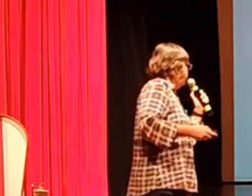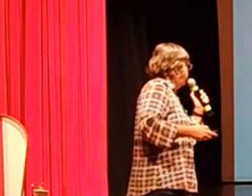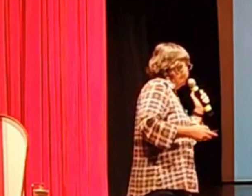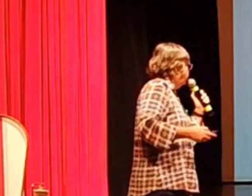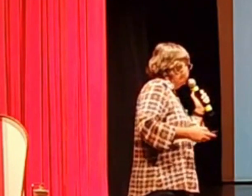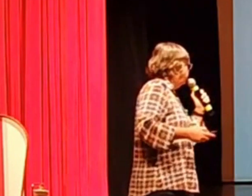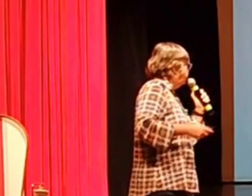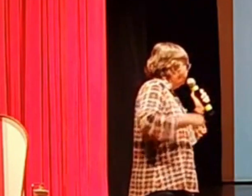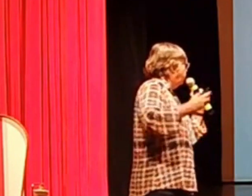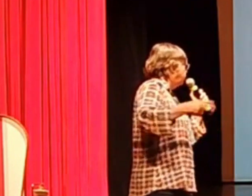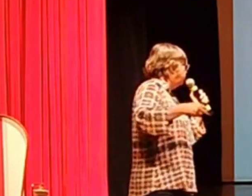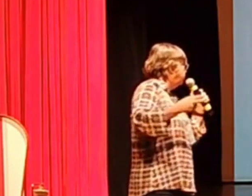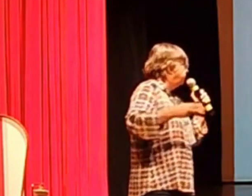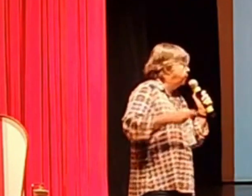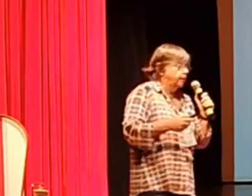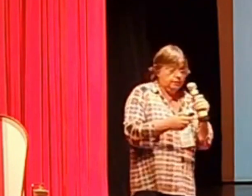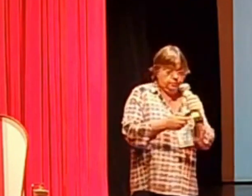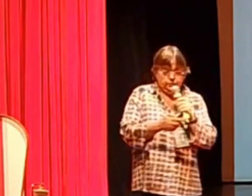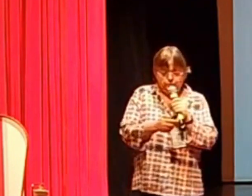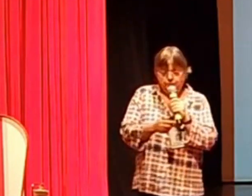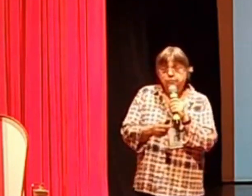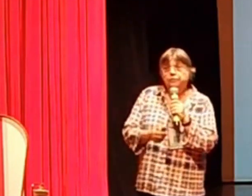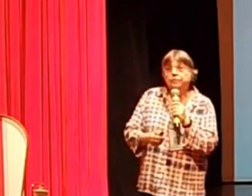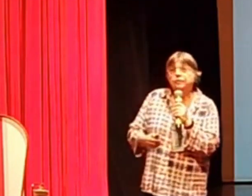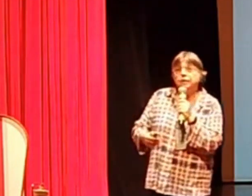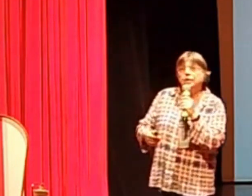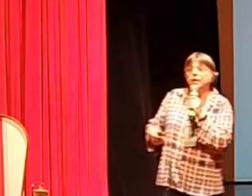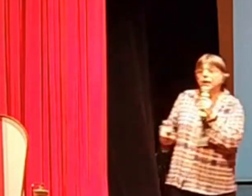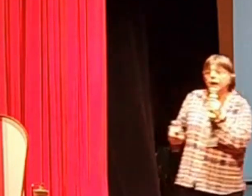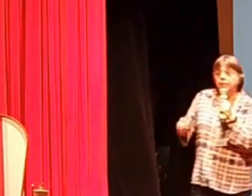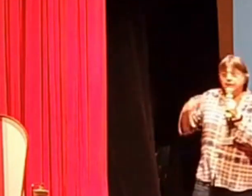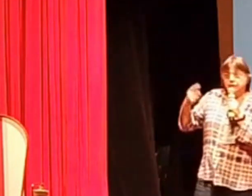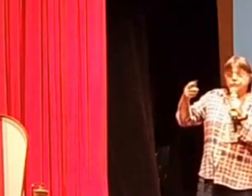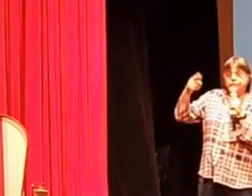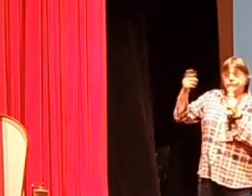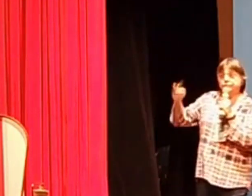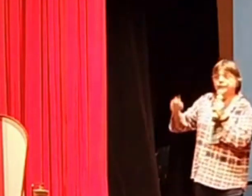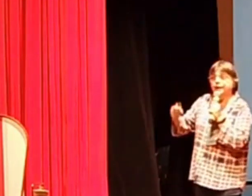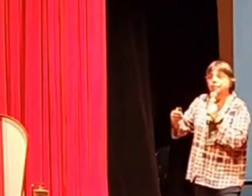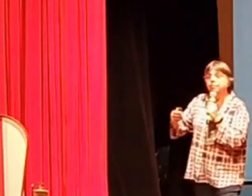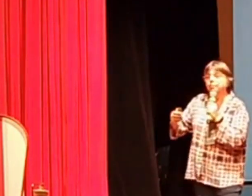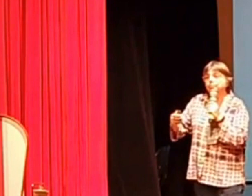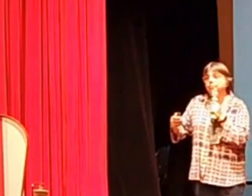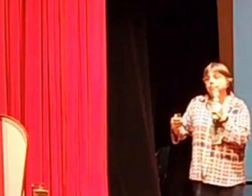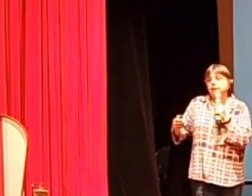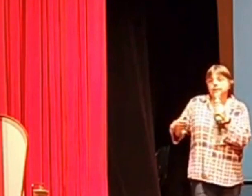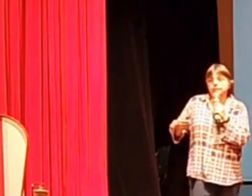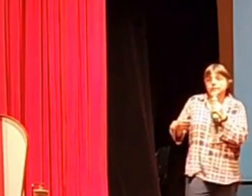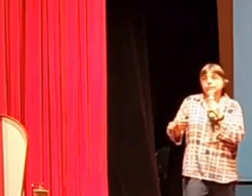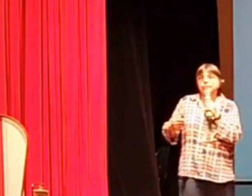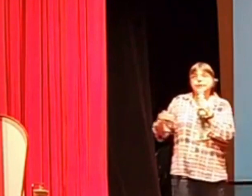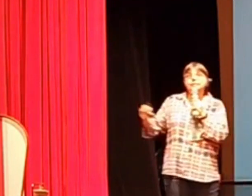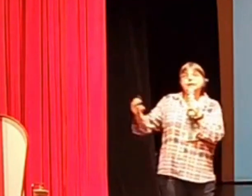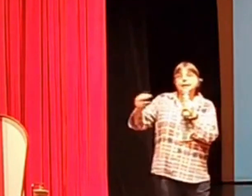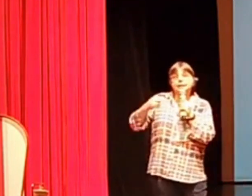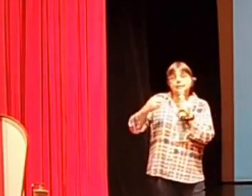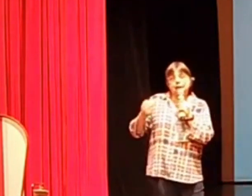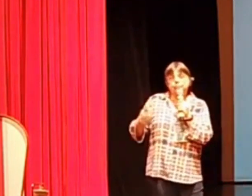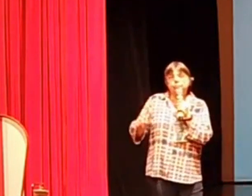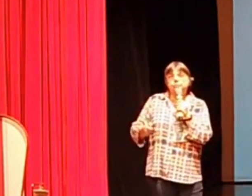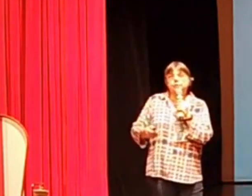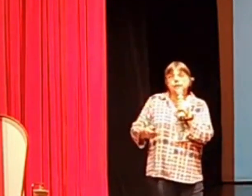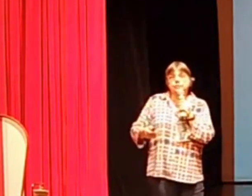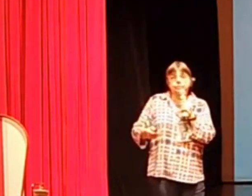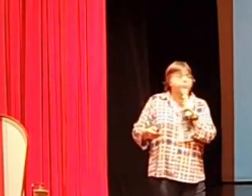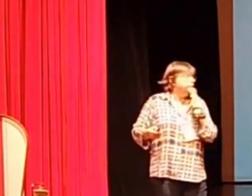E outros profissionais, outras pessoas, né? Amanhã vou falar um pouco sobre essa questão da